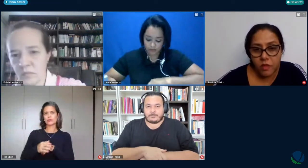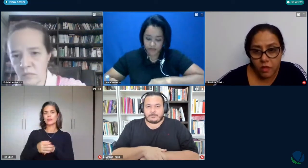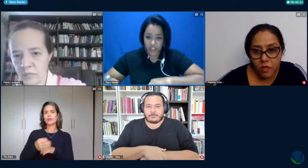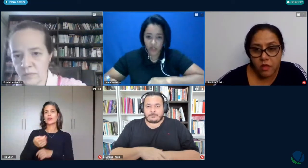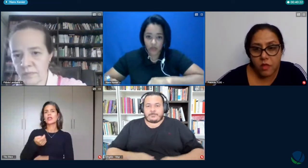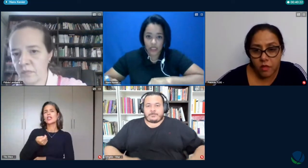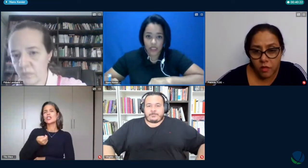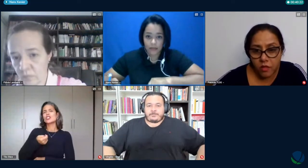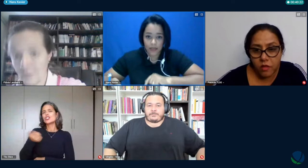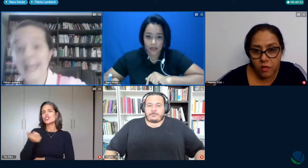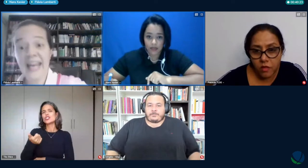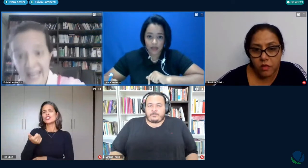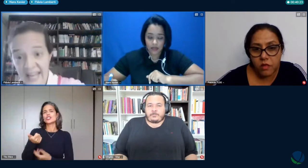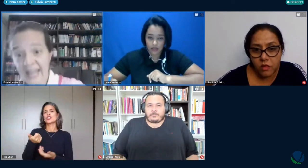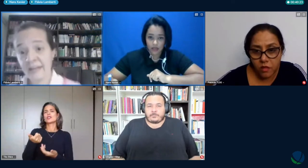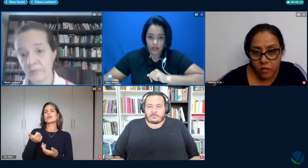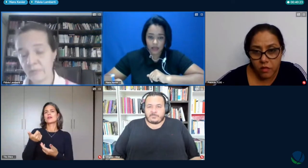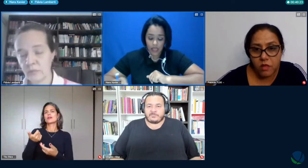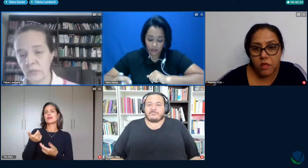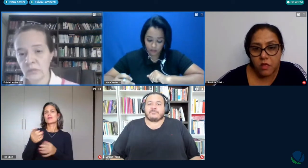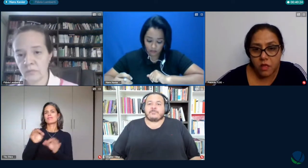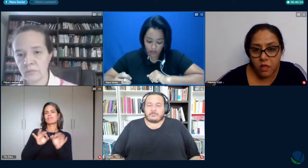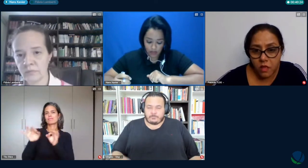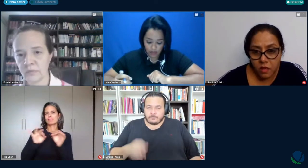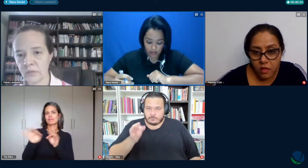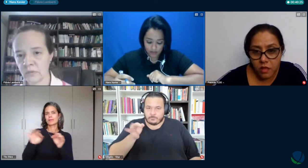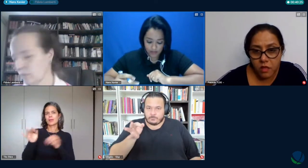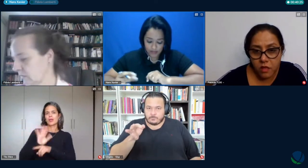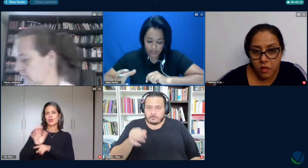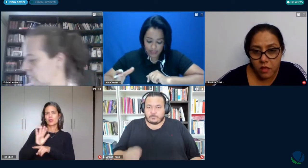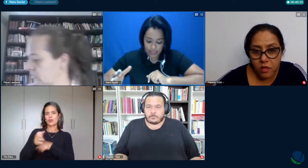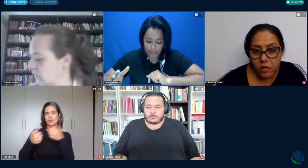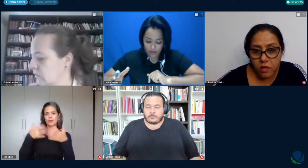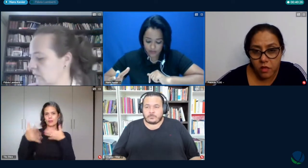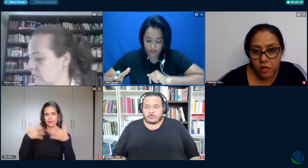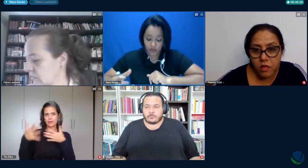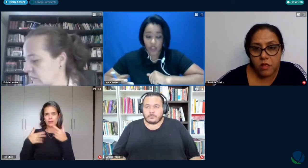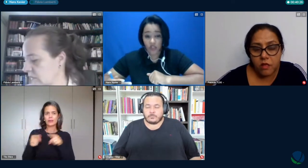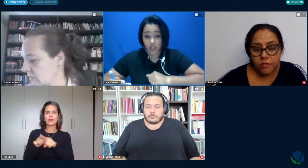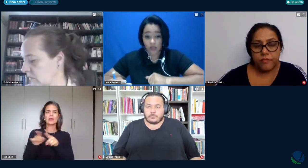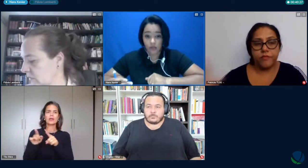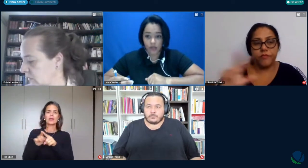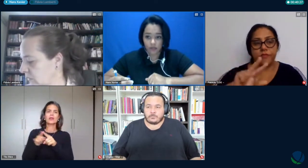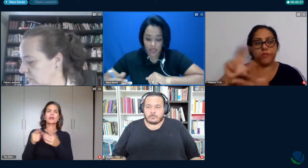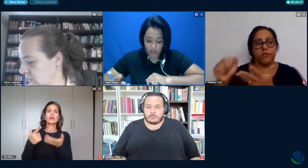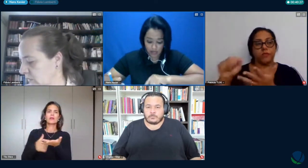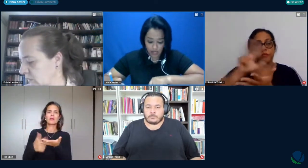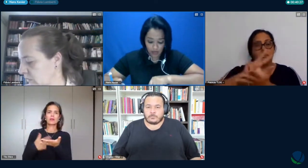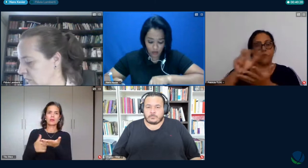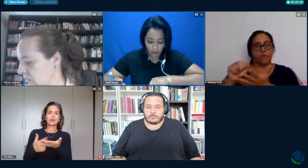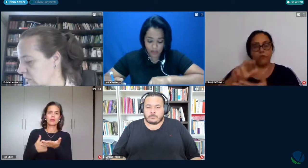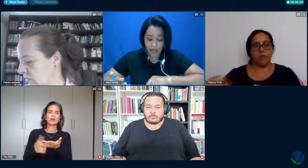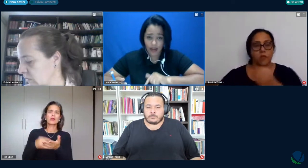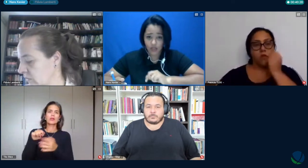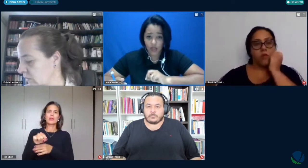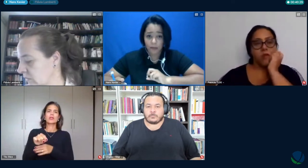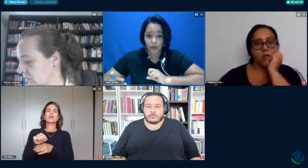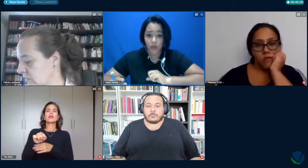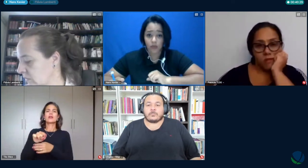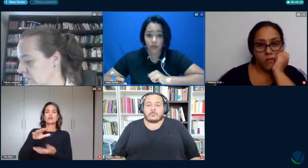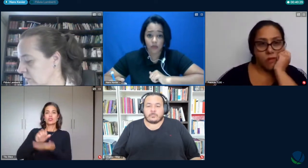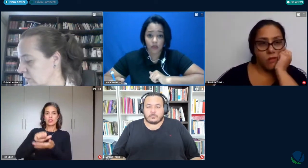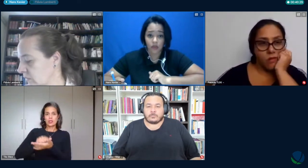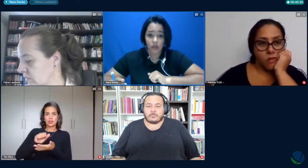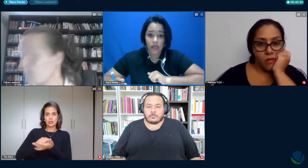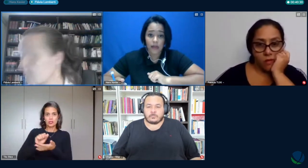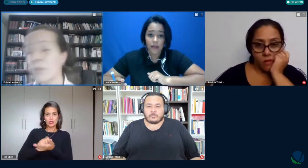Bom Vídeo em Libras. É. Tem a Revista Brasileira de Vídeo Registro também, tem como material de